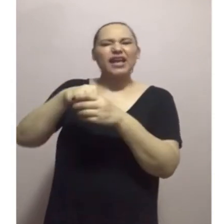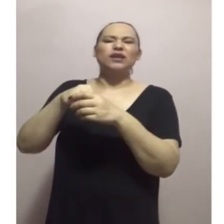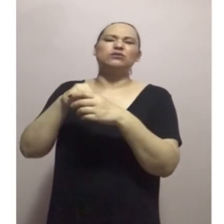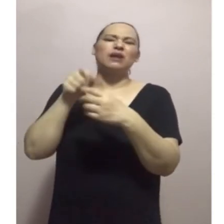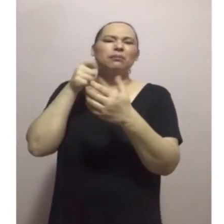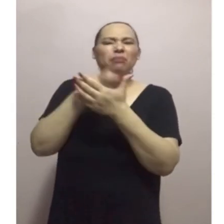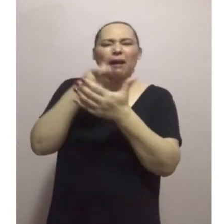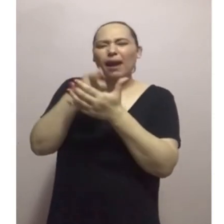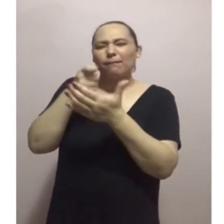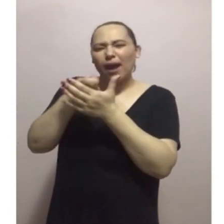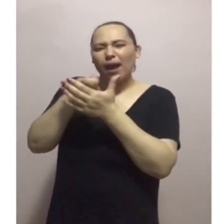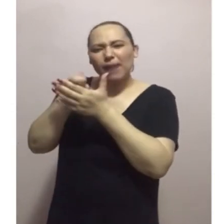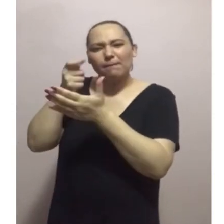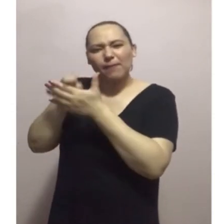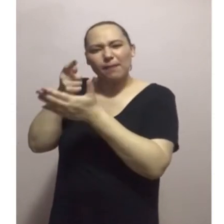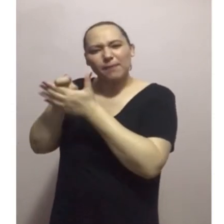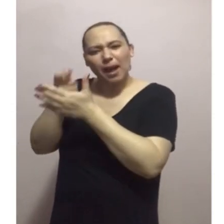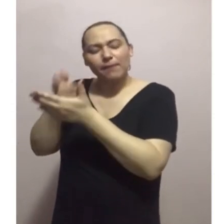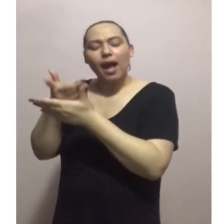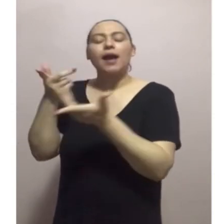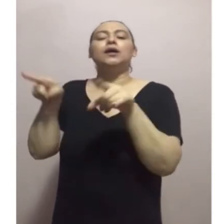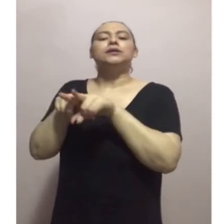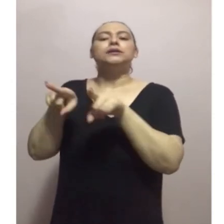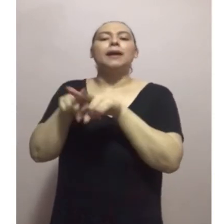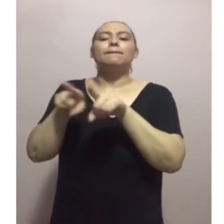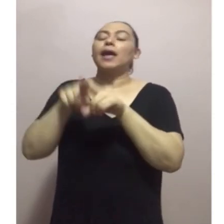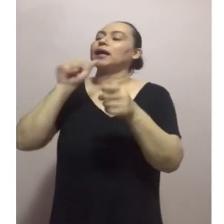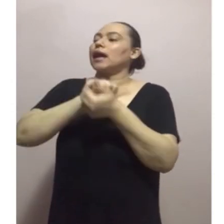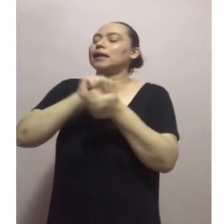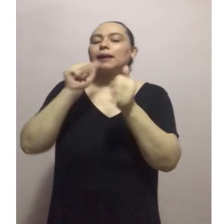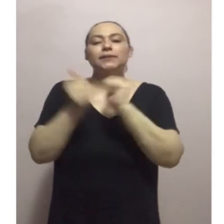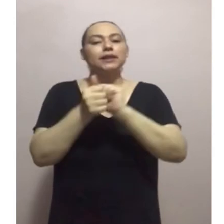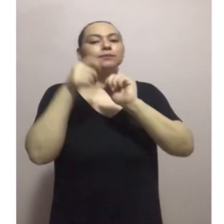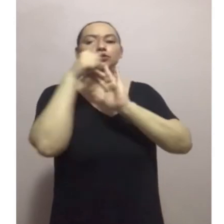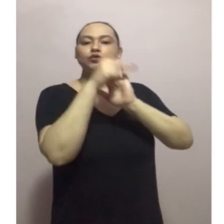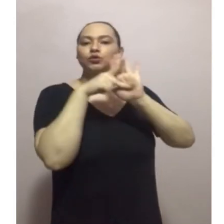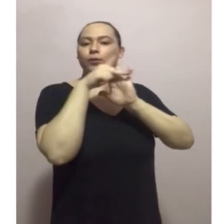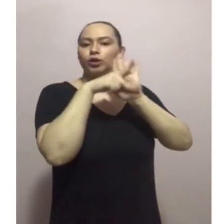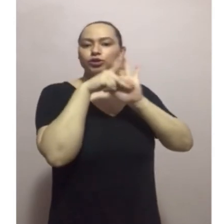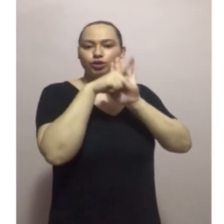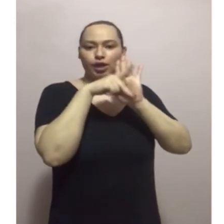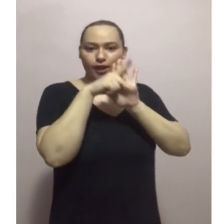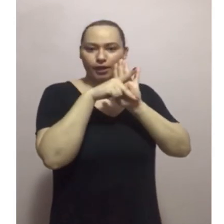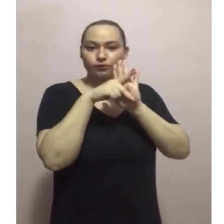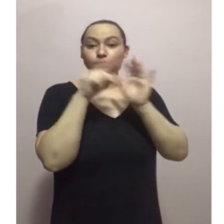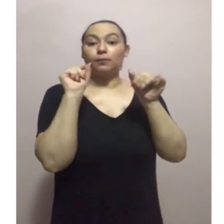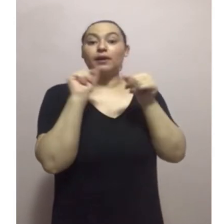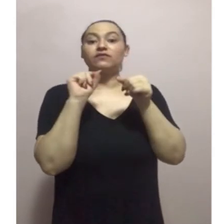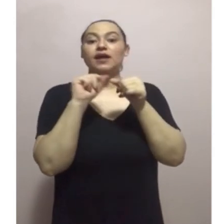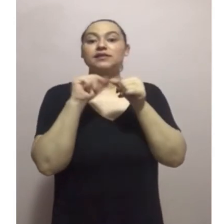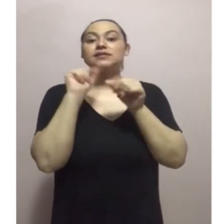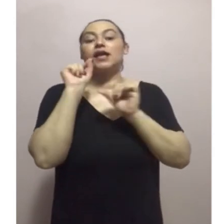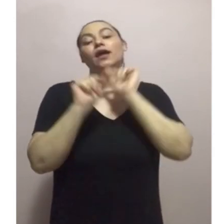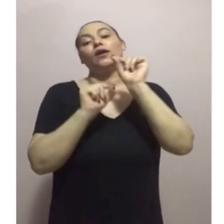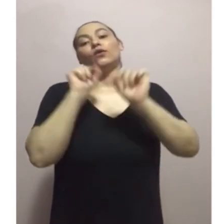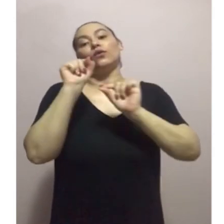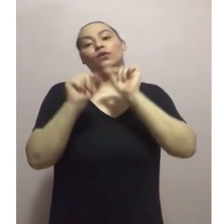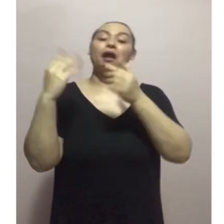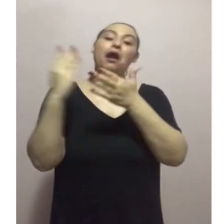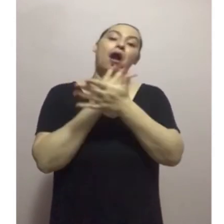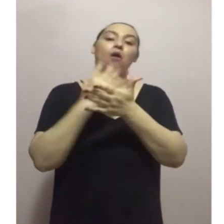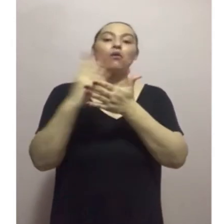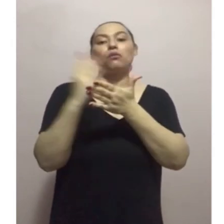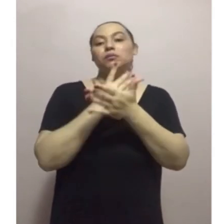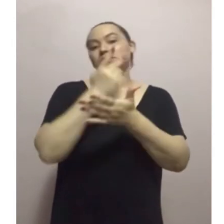coisas atrasadas e tal. E adaptamos o projeto para fazer o que,